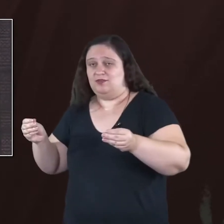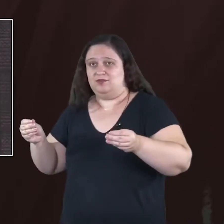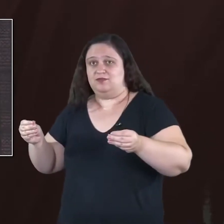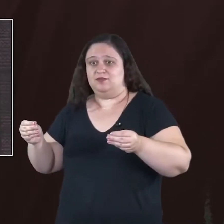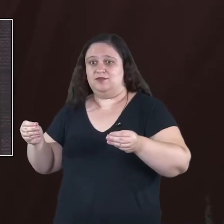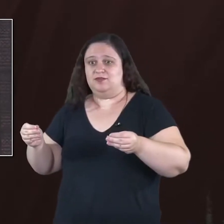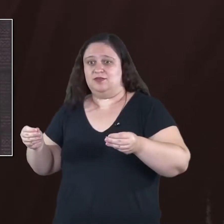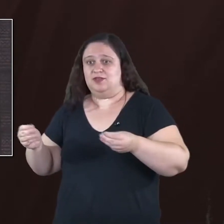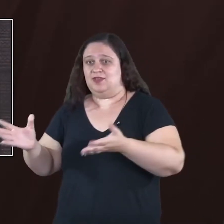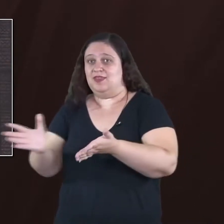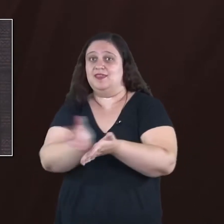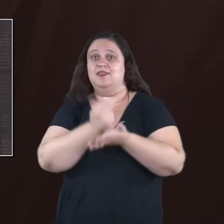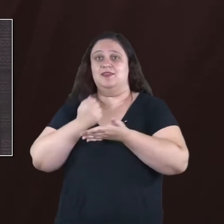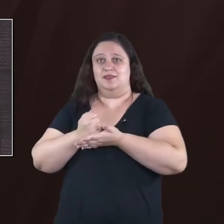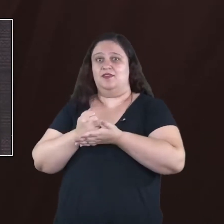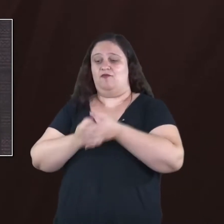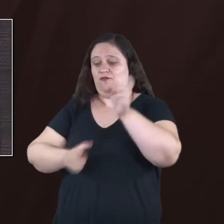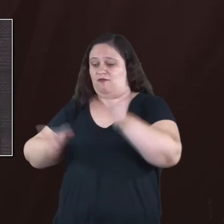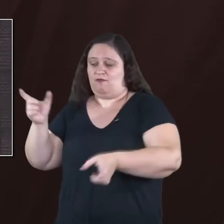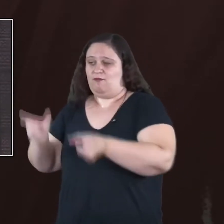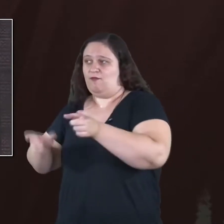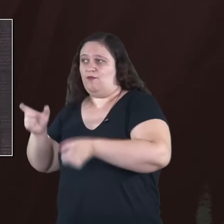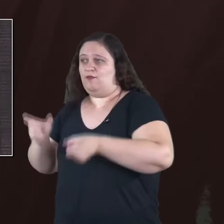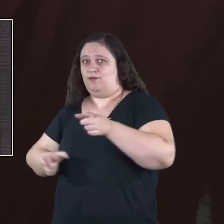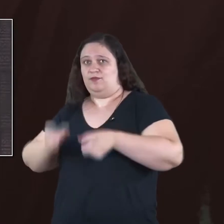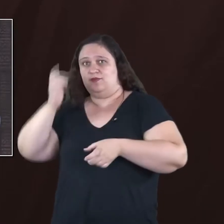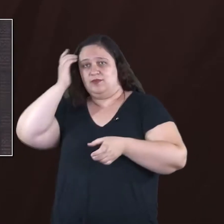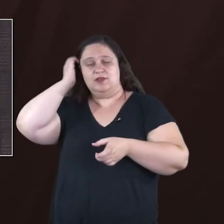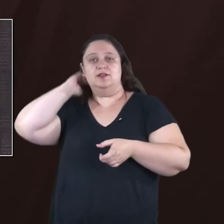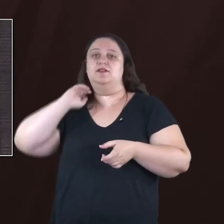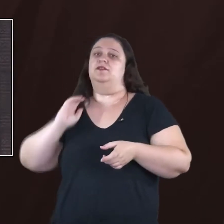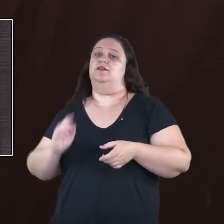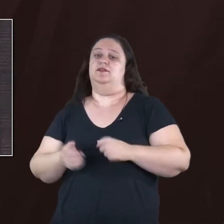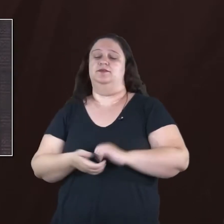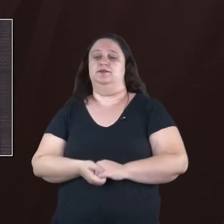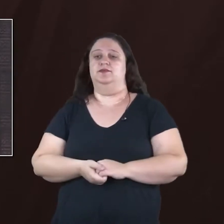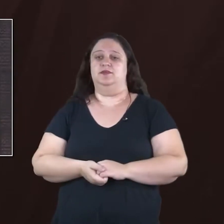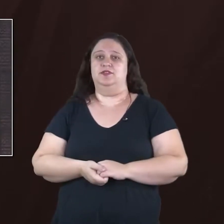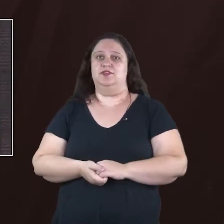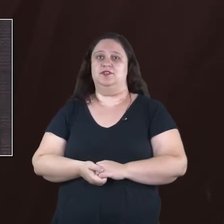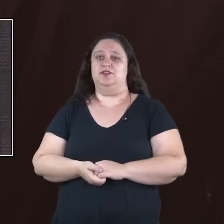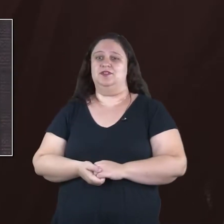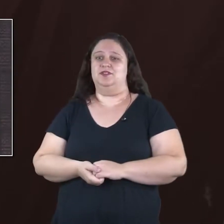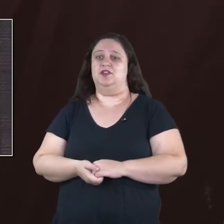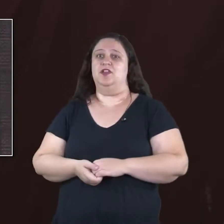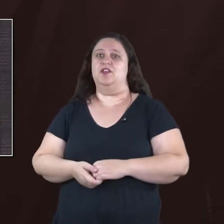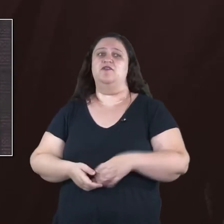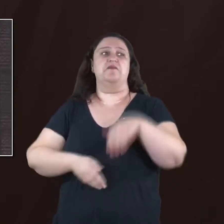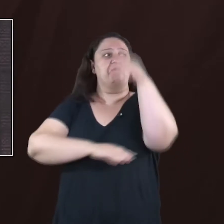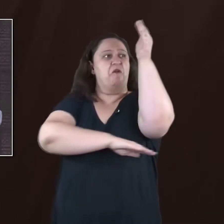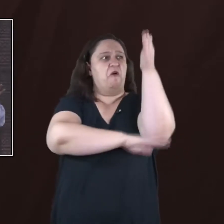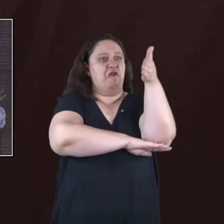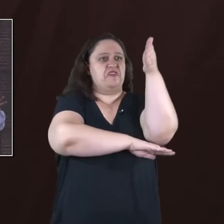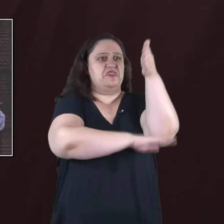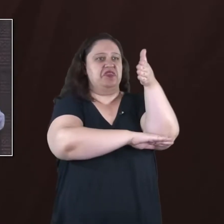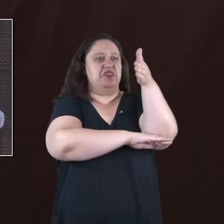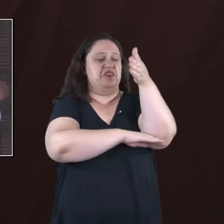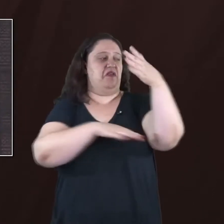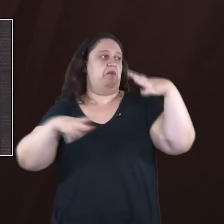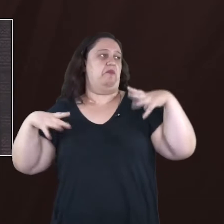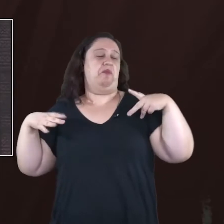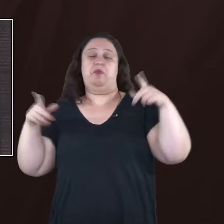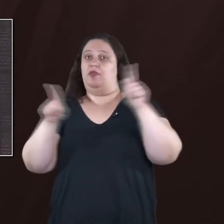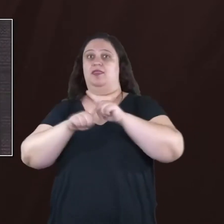para salvar os homens, e Ele não mediu esforços. Ele não ficou no hotel, Ele não ficou no lugar,